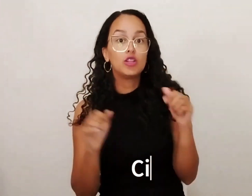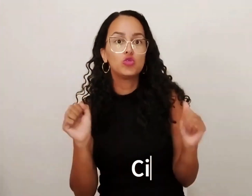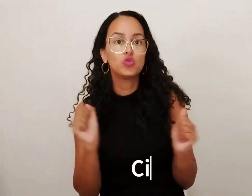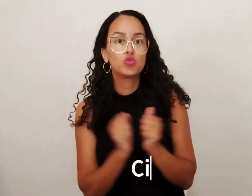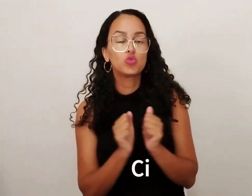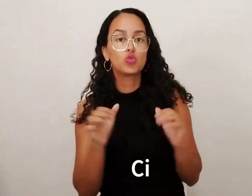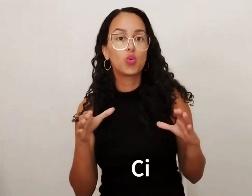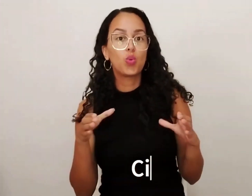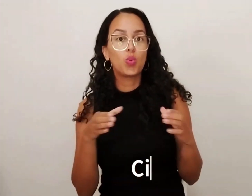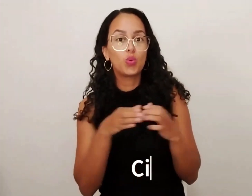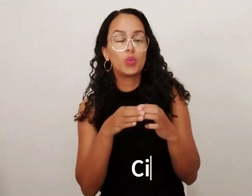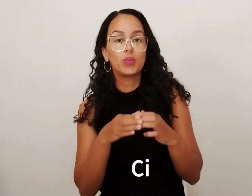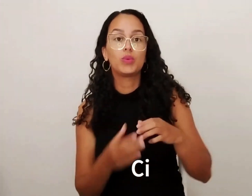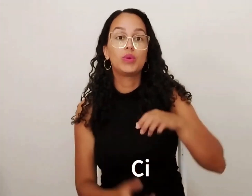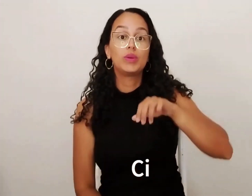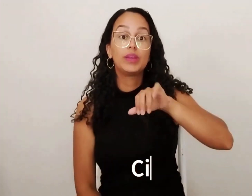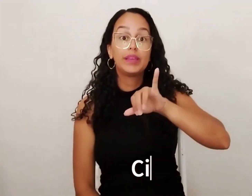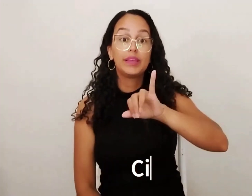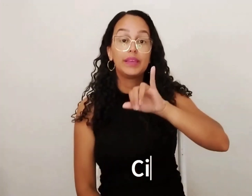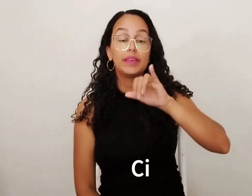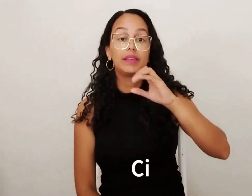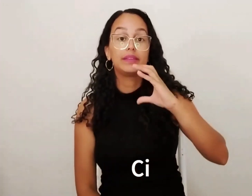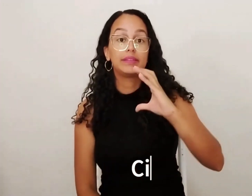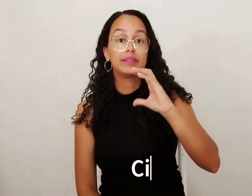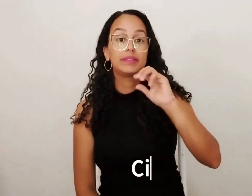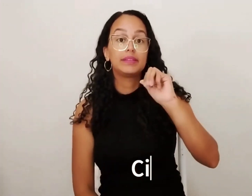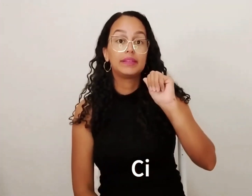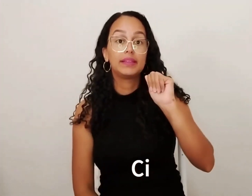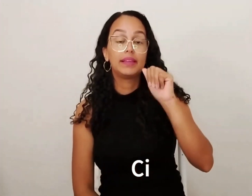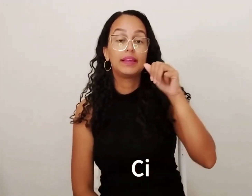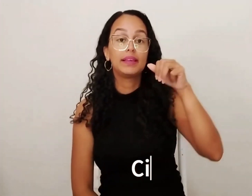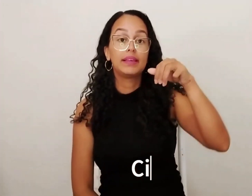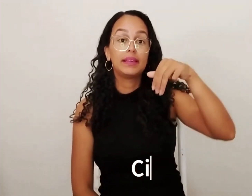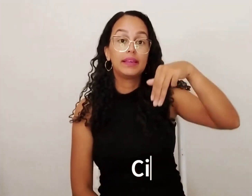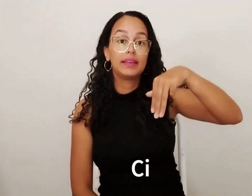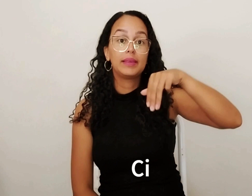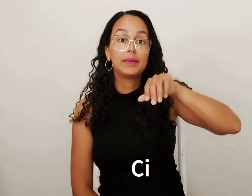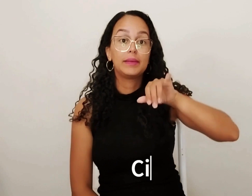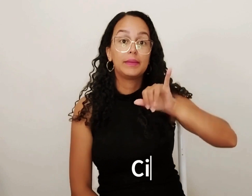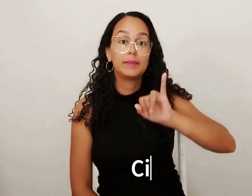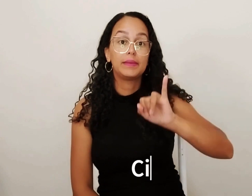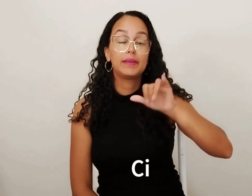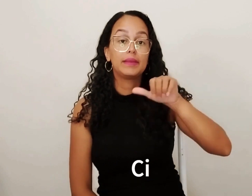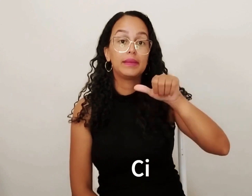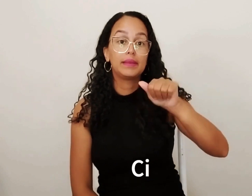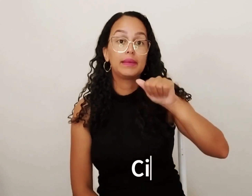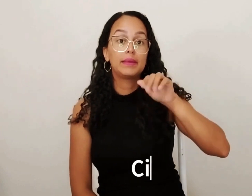que são mulheres guerreiras que não aceitam a presença de